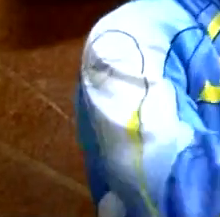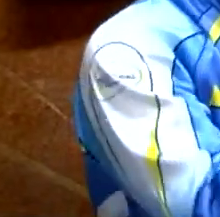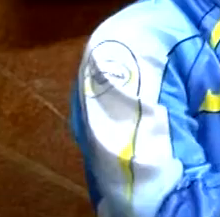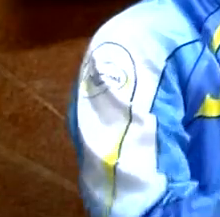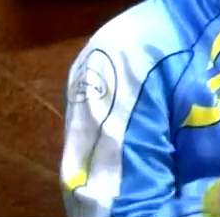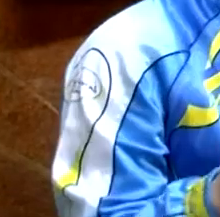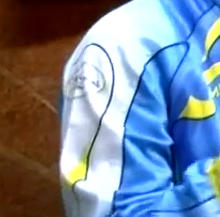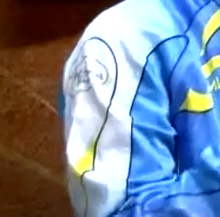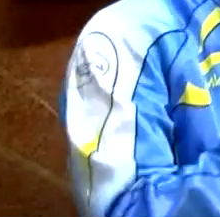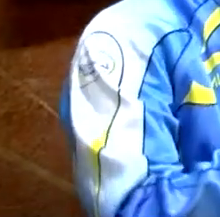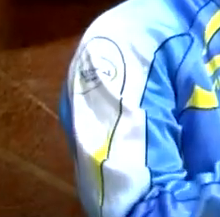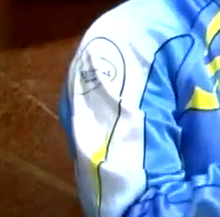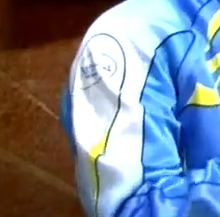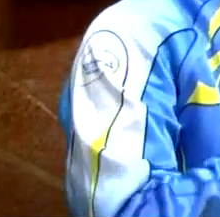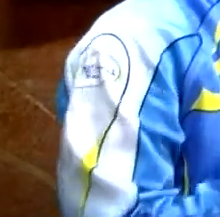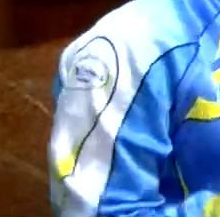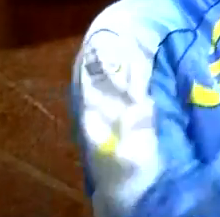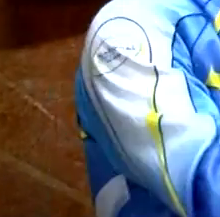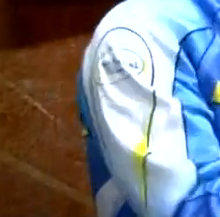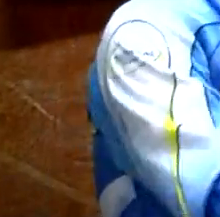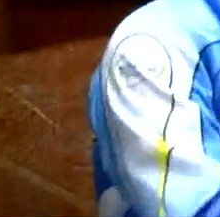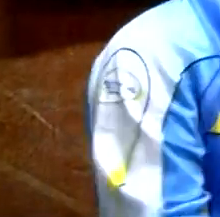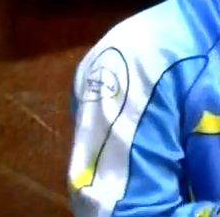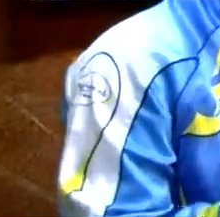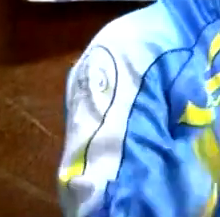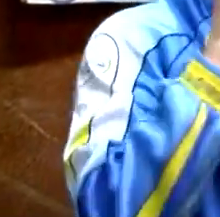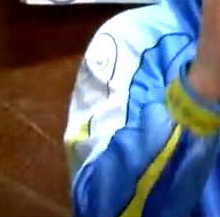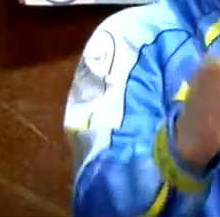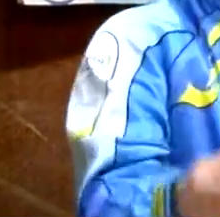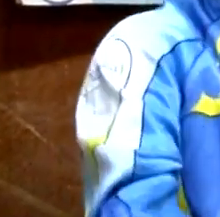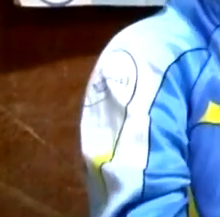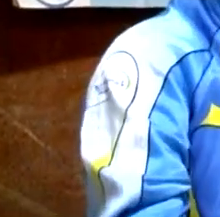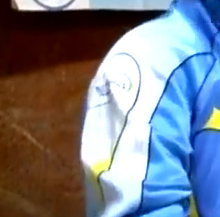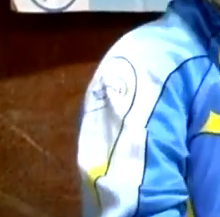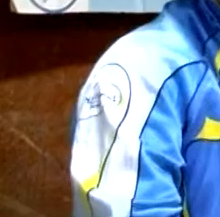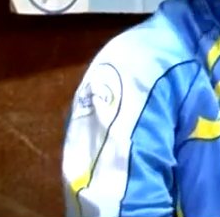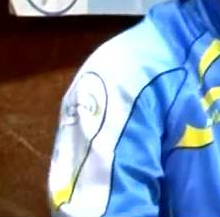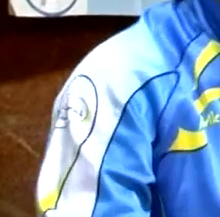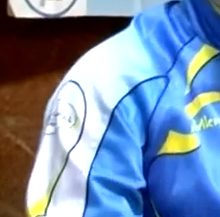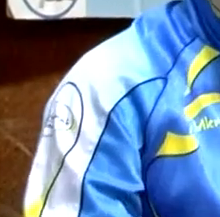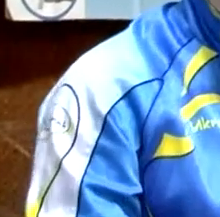Потім мені почали розказувати, як усе правильно робити. Як стріляти,